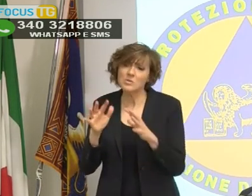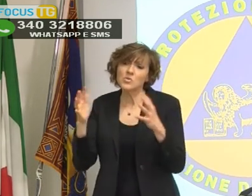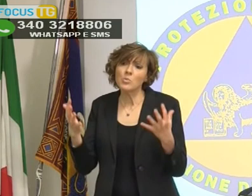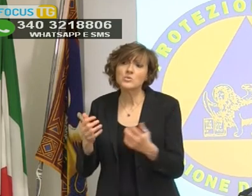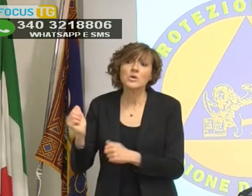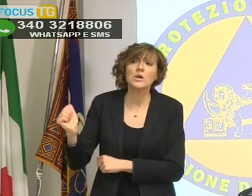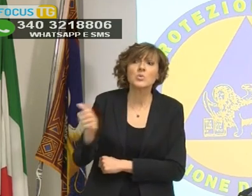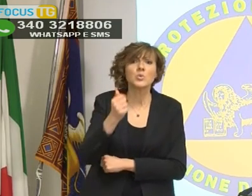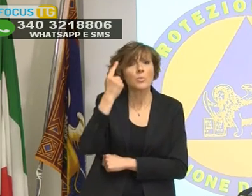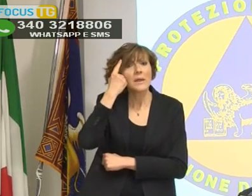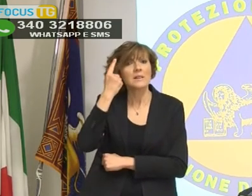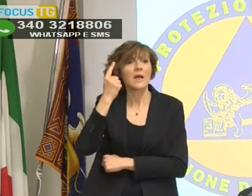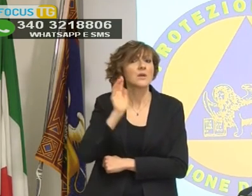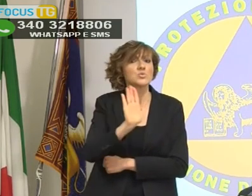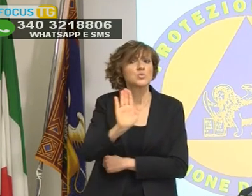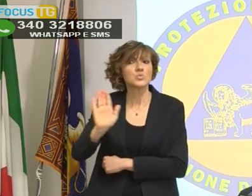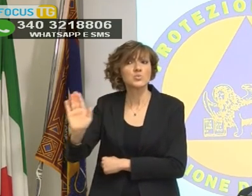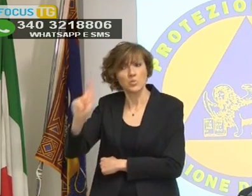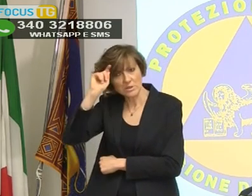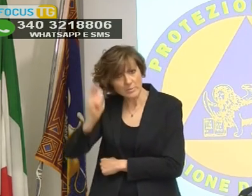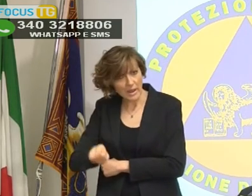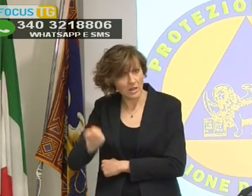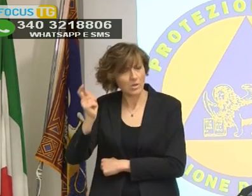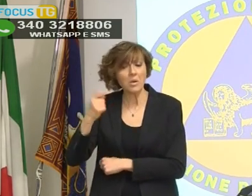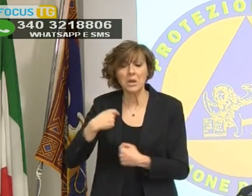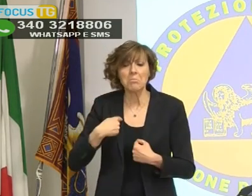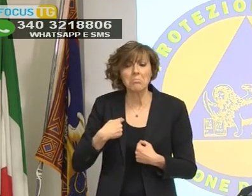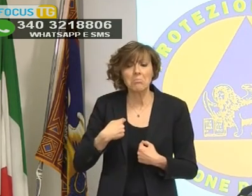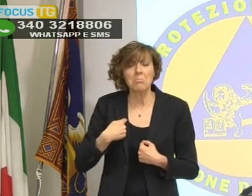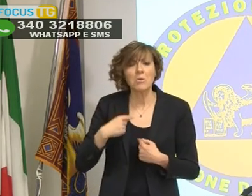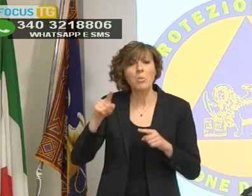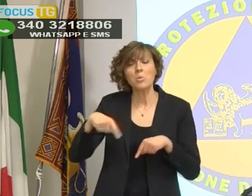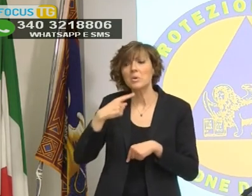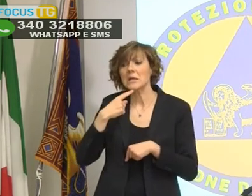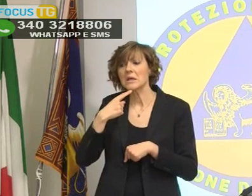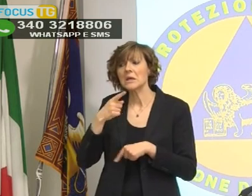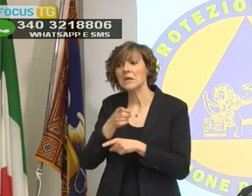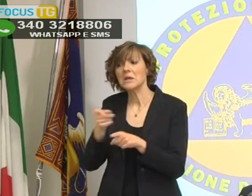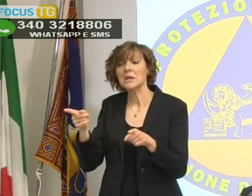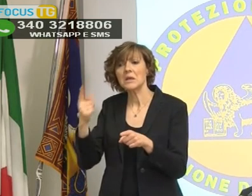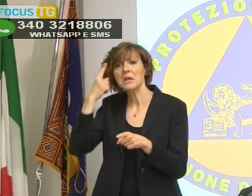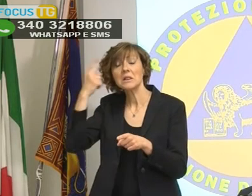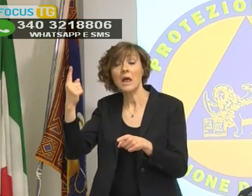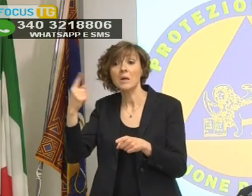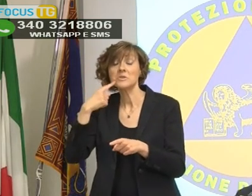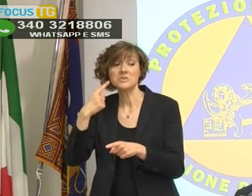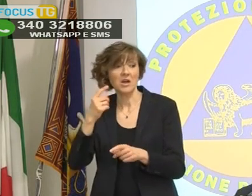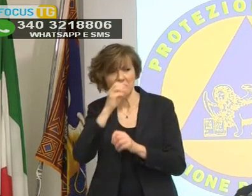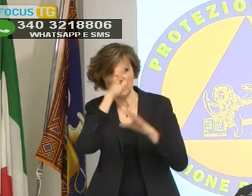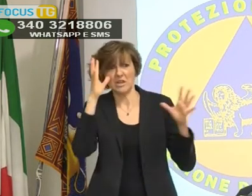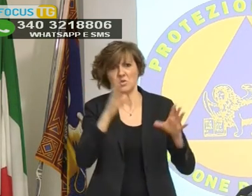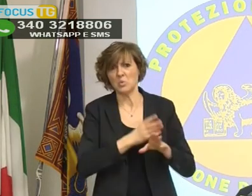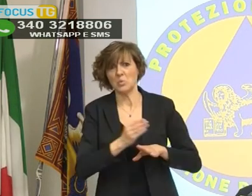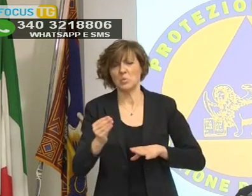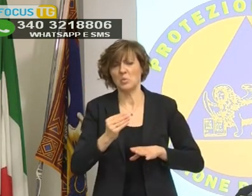ognuno abbia la sua idea, e in un mondo nel quale io accetto anche l'idea di chi mi dice che è tutta un'invenzione, accetto anche